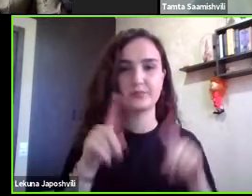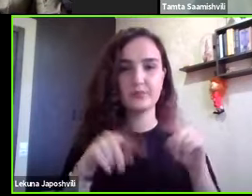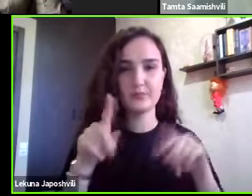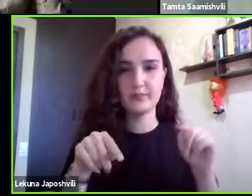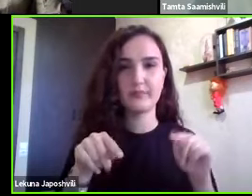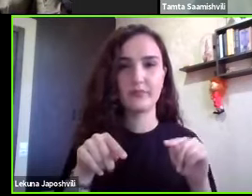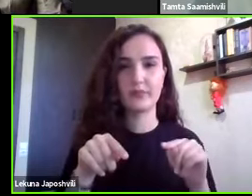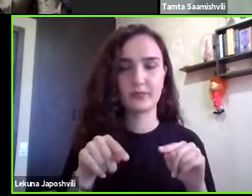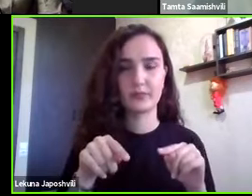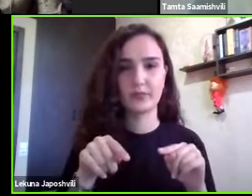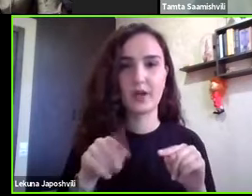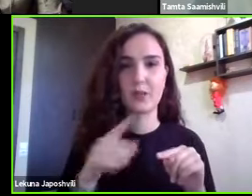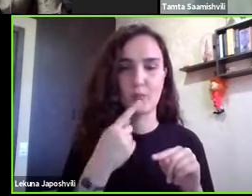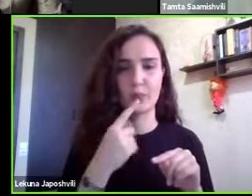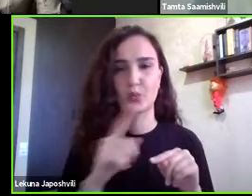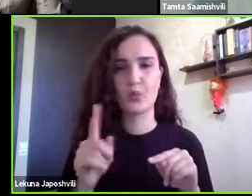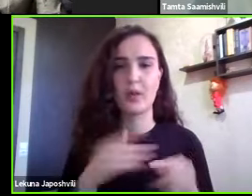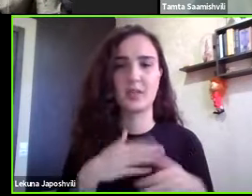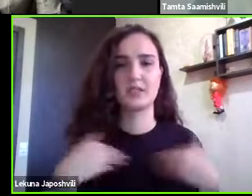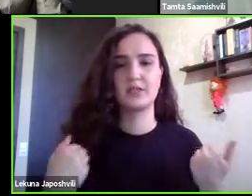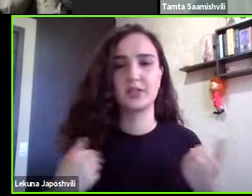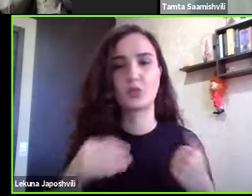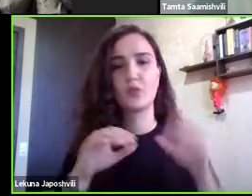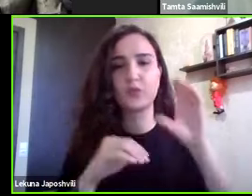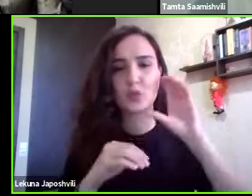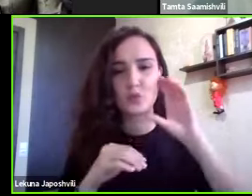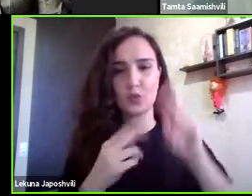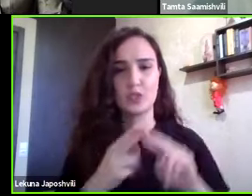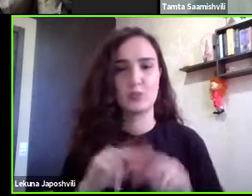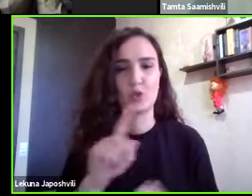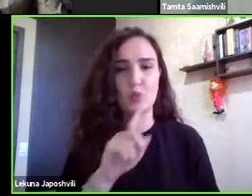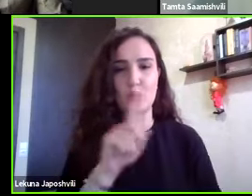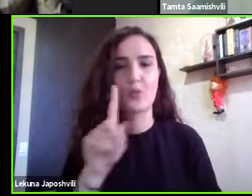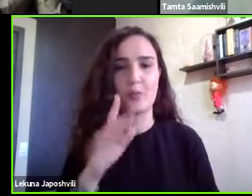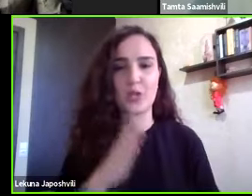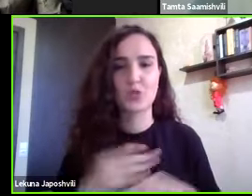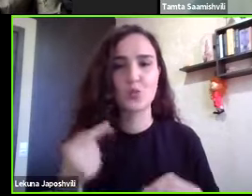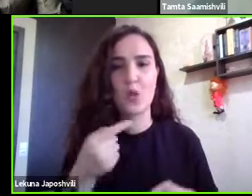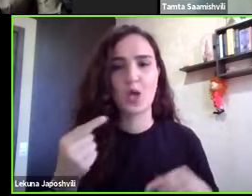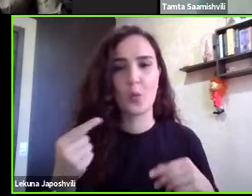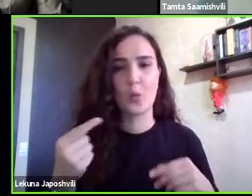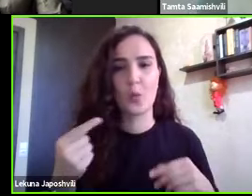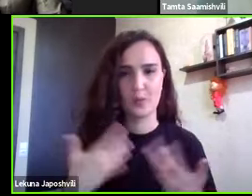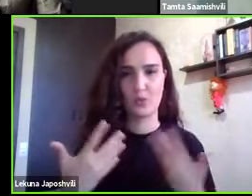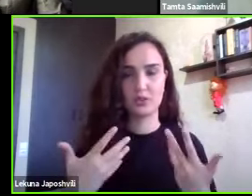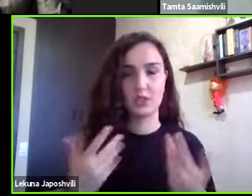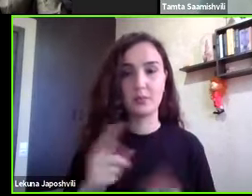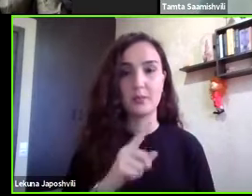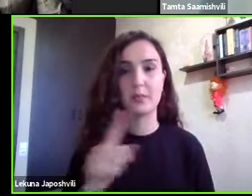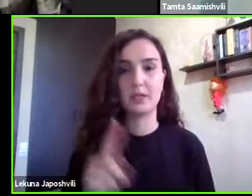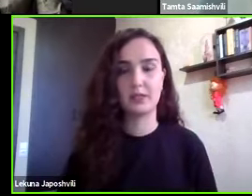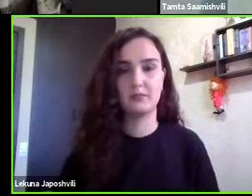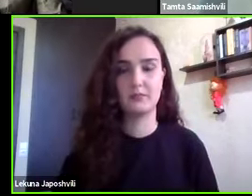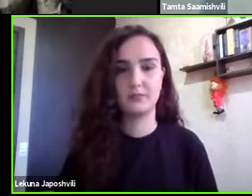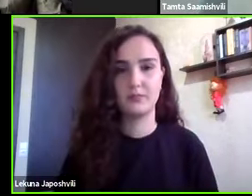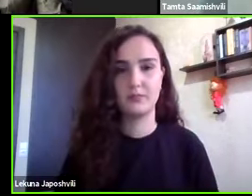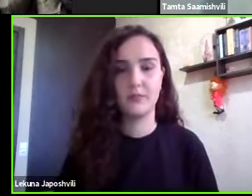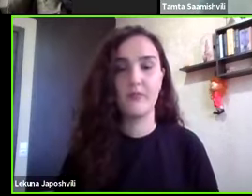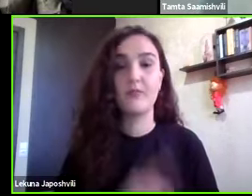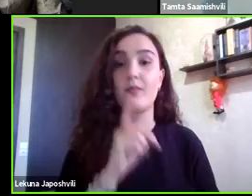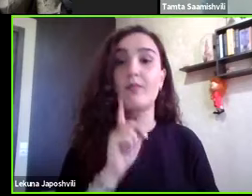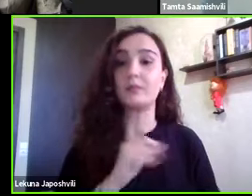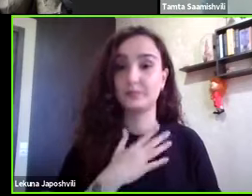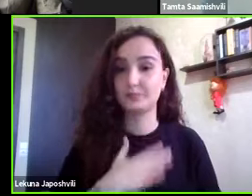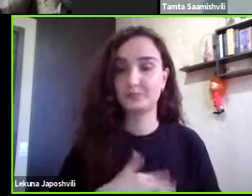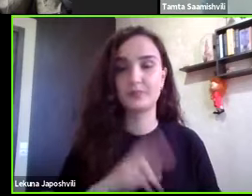აღარც მშობლებს ამბობენ, რომ აღარც გვინდა რომ უსმინოთ, იმიტომ რომ მოდის უარყოფით ემოციები, თუმცა სასიამოვნო და